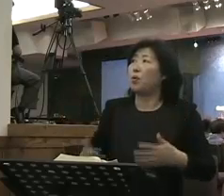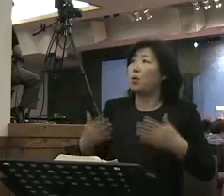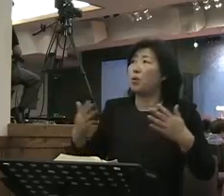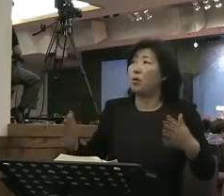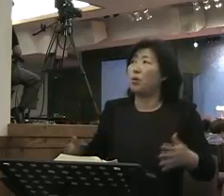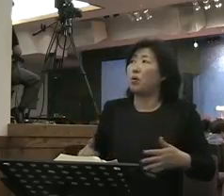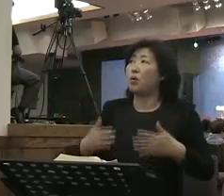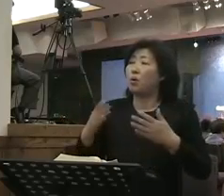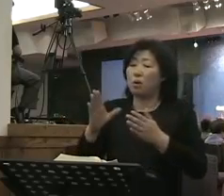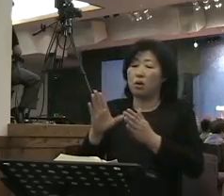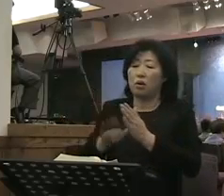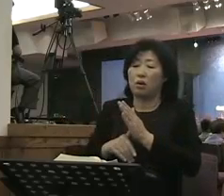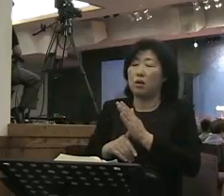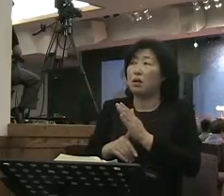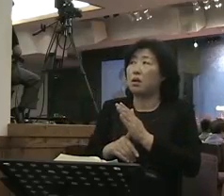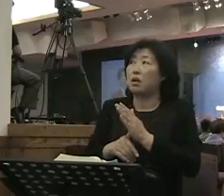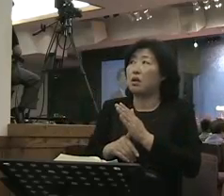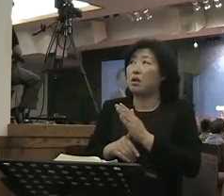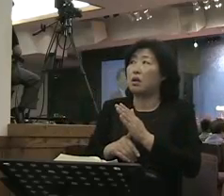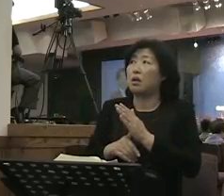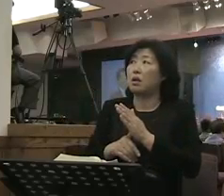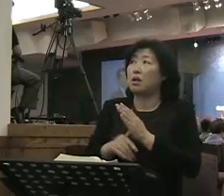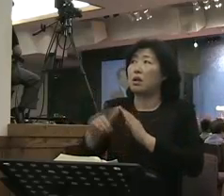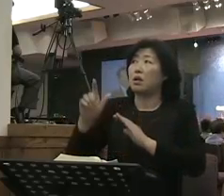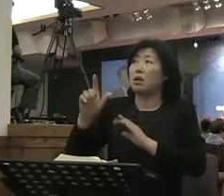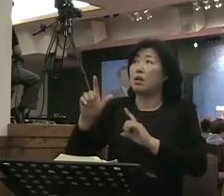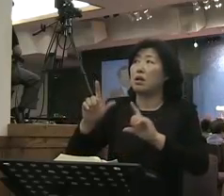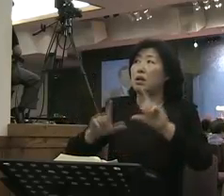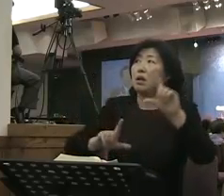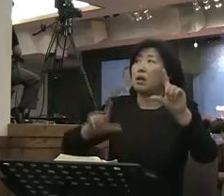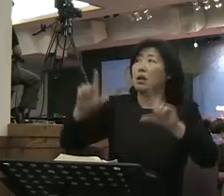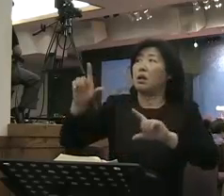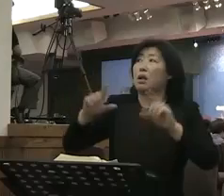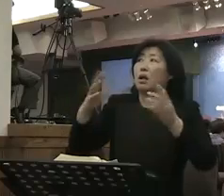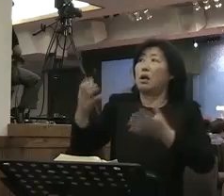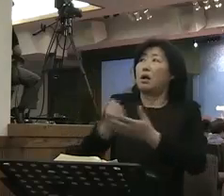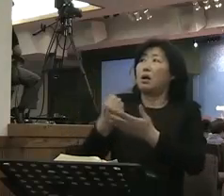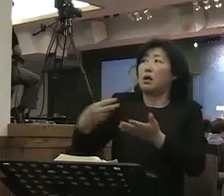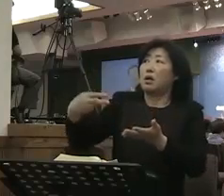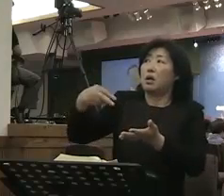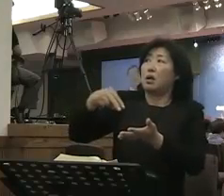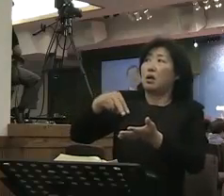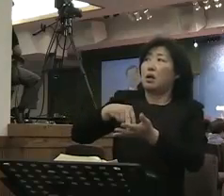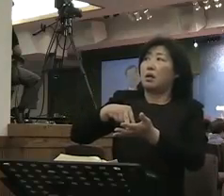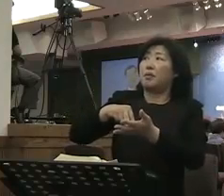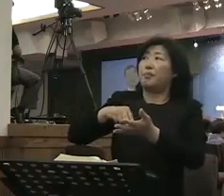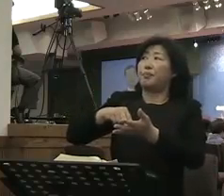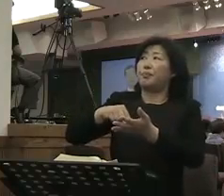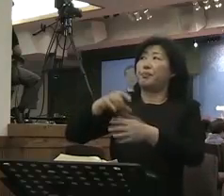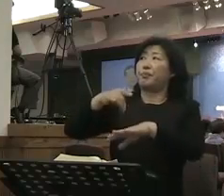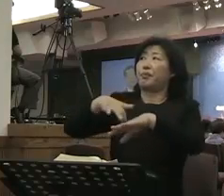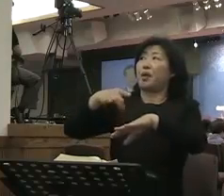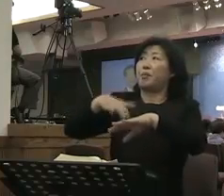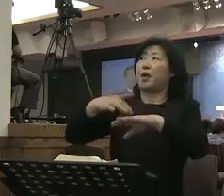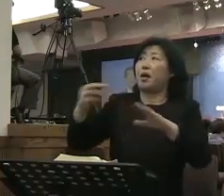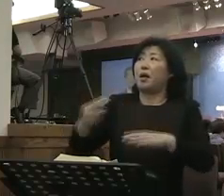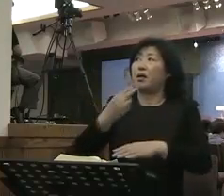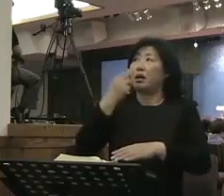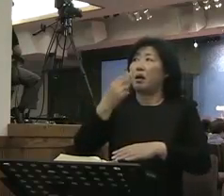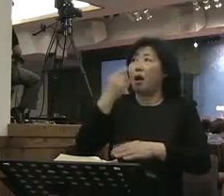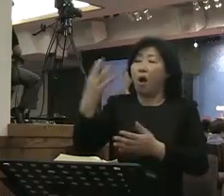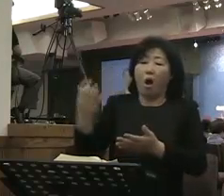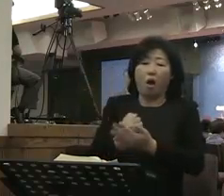순간 형만 가졌던 그 일어선 뼈들이 생기를 얻게